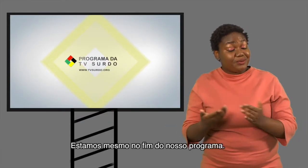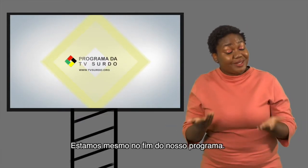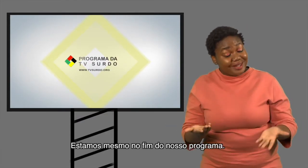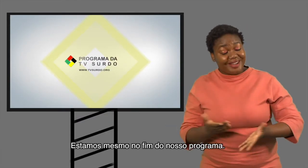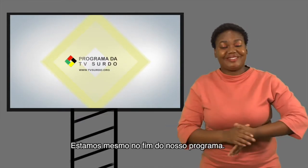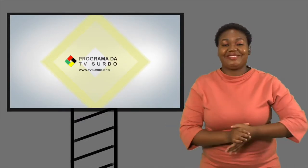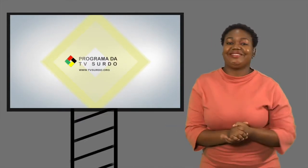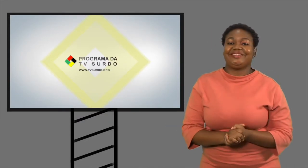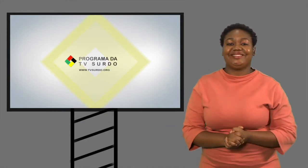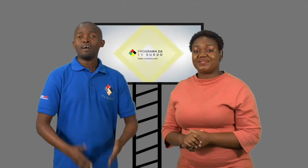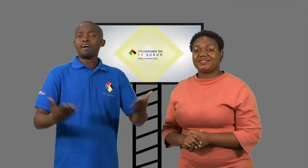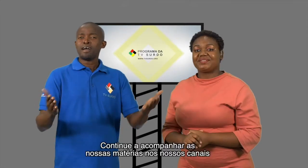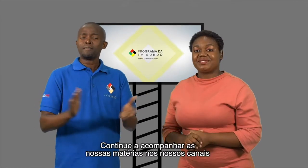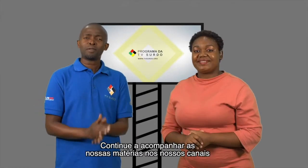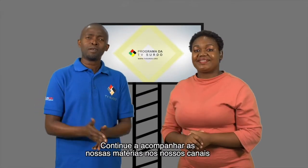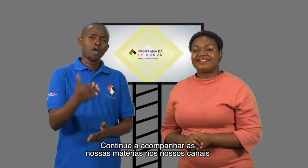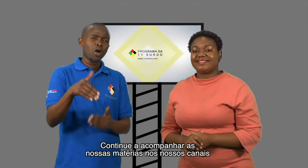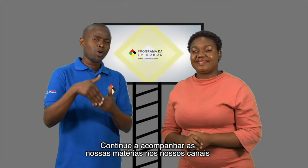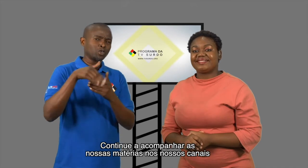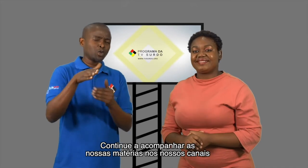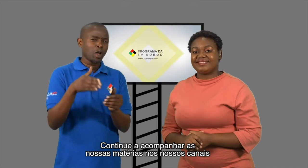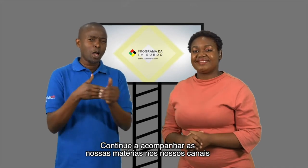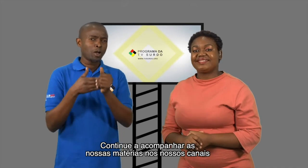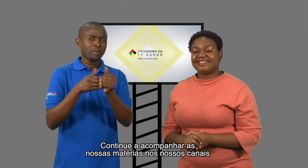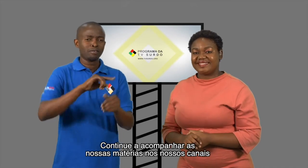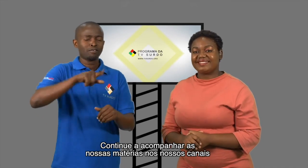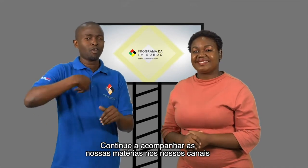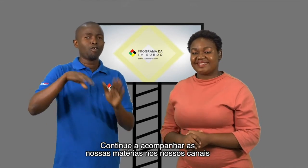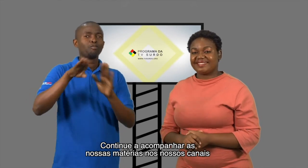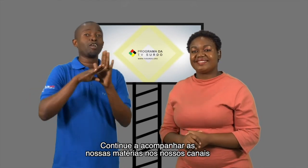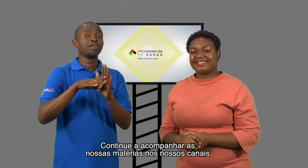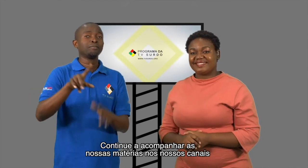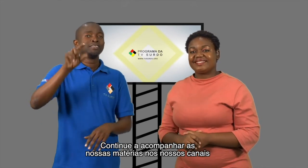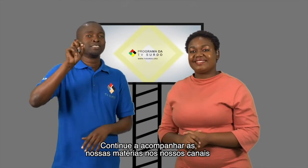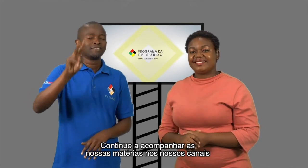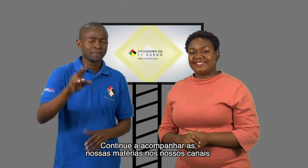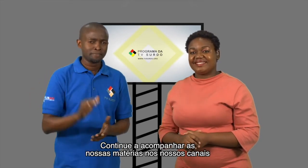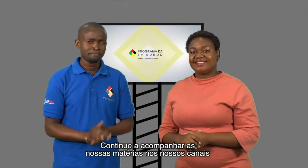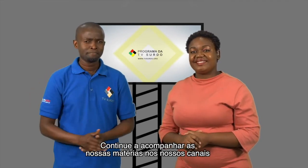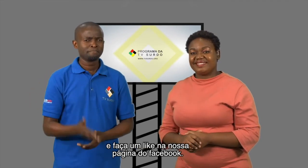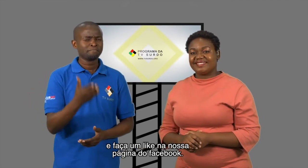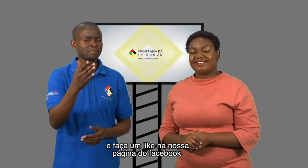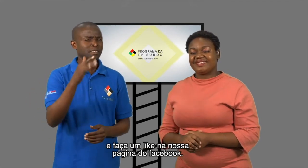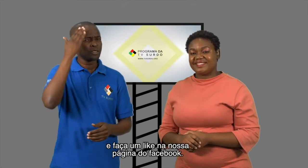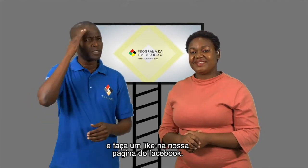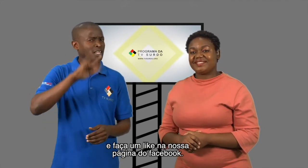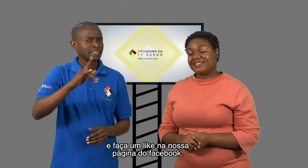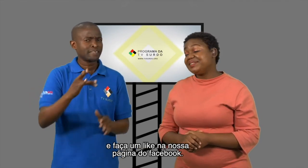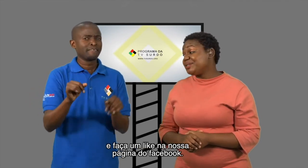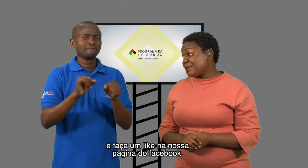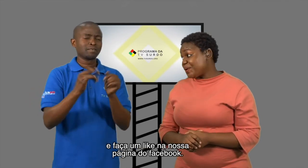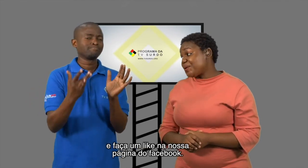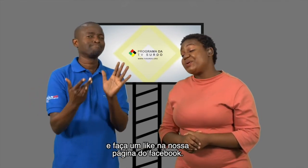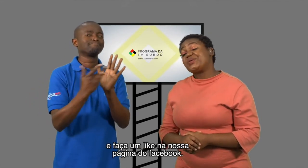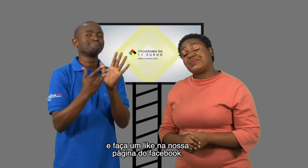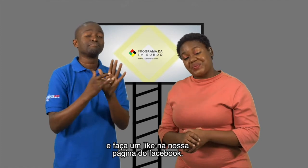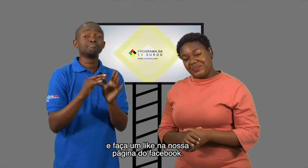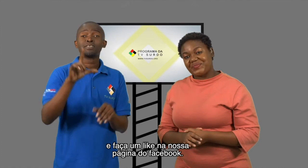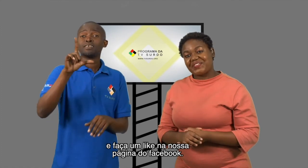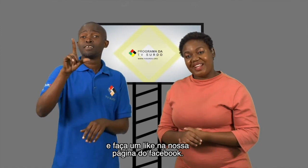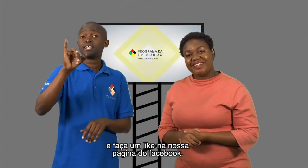nosso programa. Continue a acompanhar as nossas matérias nos nossos canais e faça um like na